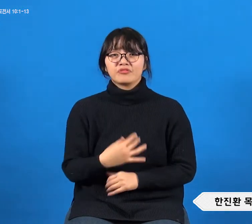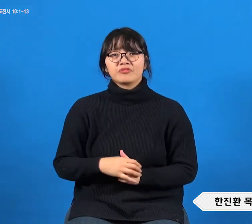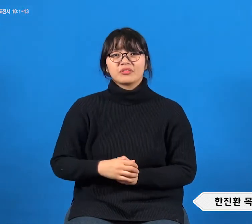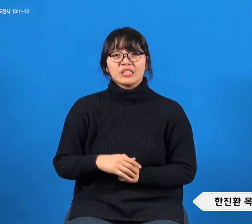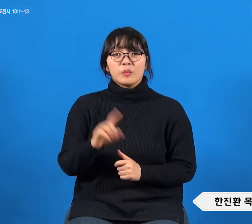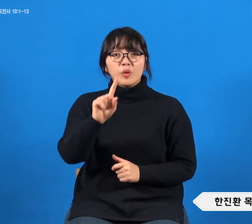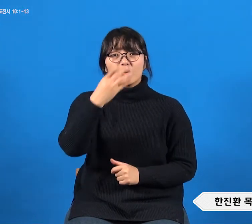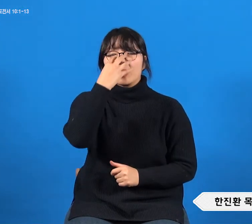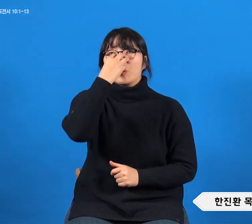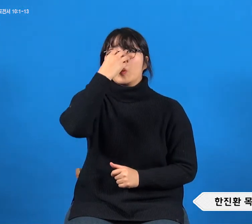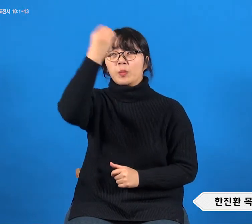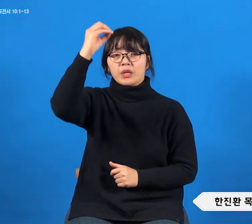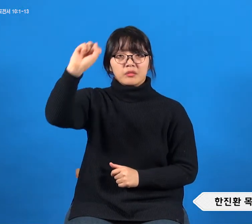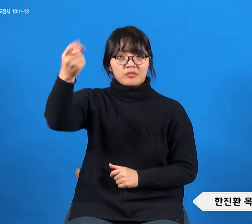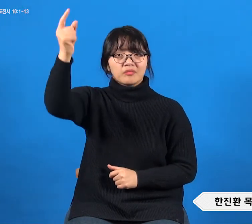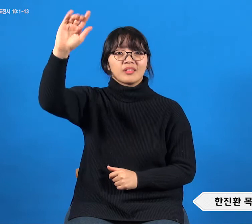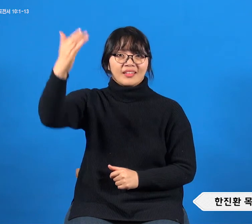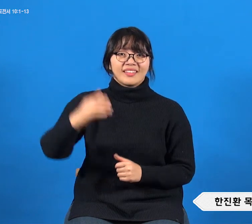그럼 교만해지기 쉽습니다.